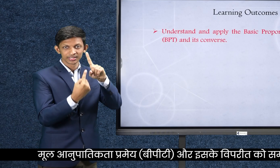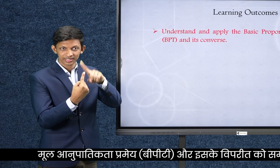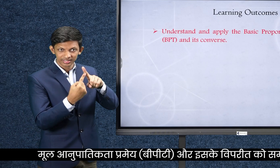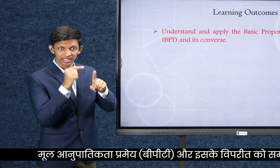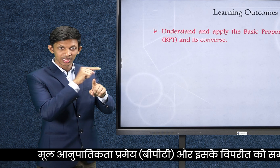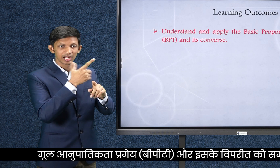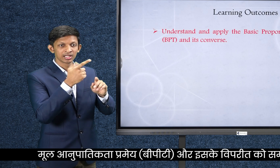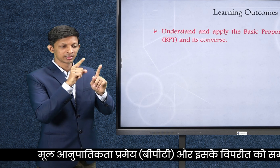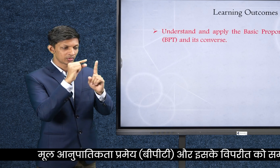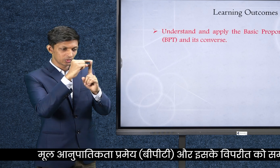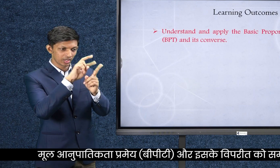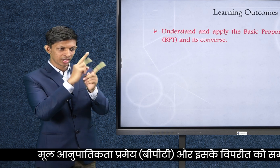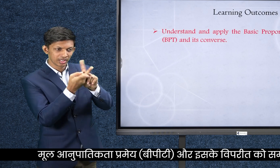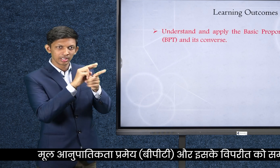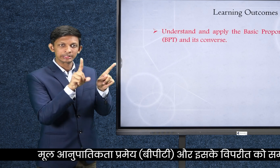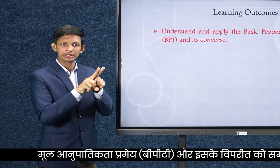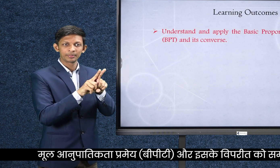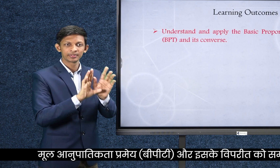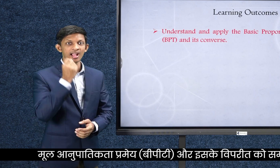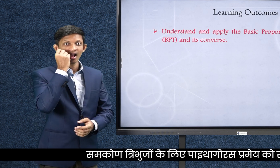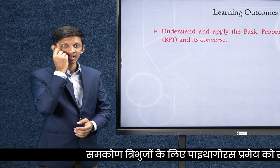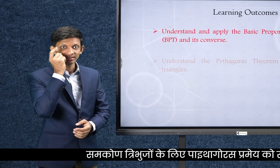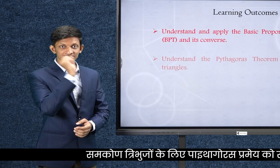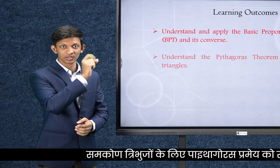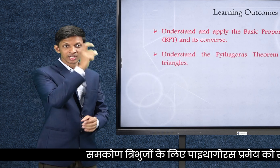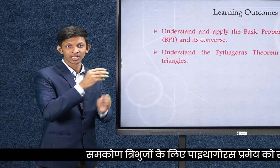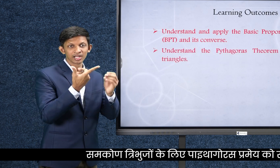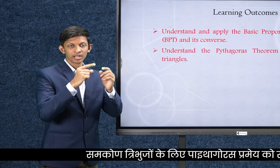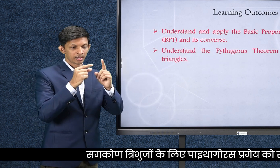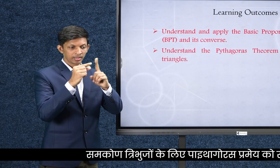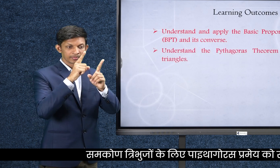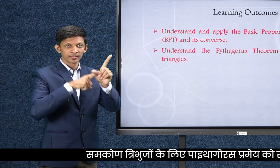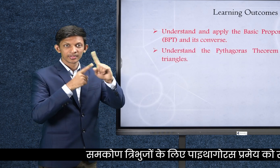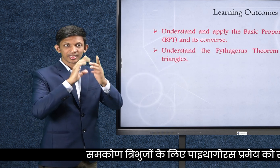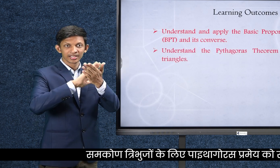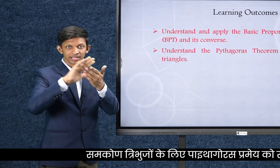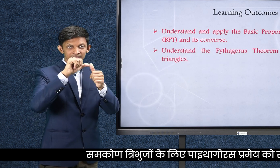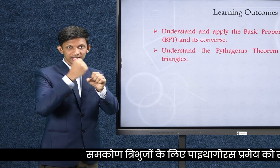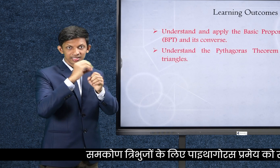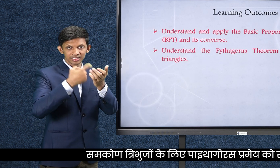विपरीत को समझे और लागू करें। समकोण त्रिभुजों के लिए पाइथागोरस प्रमेय को